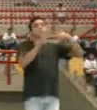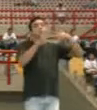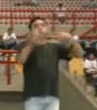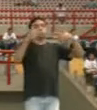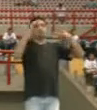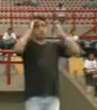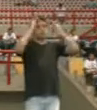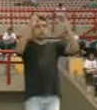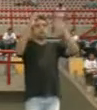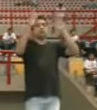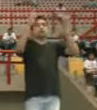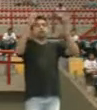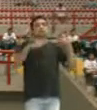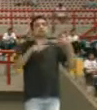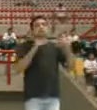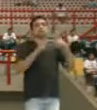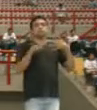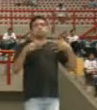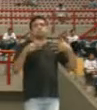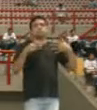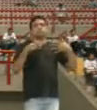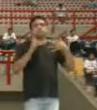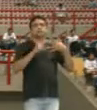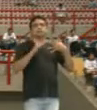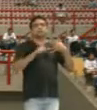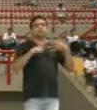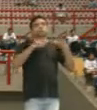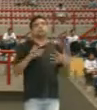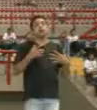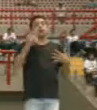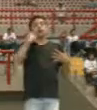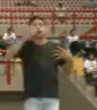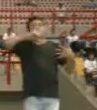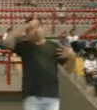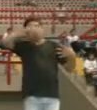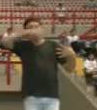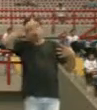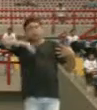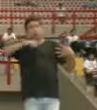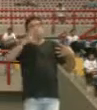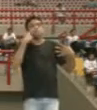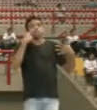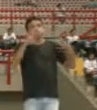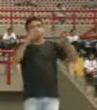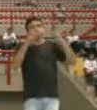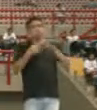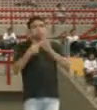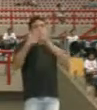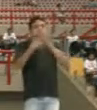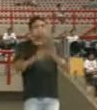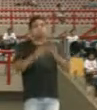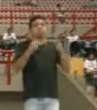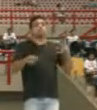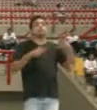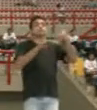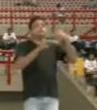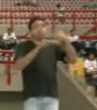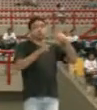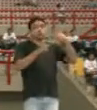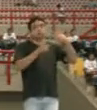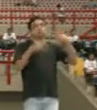proposta. Competência 3, sua argumentação, o seu repertório ilustrativo. Competência